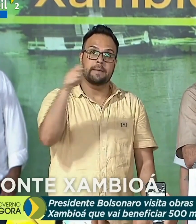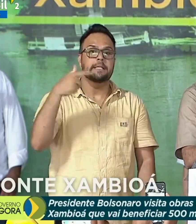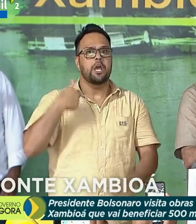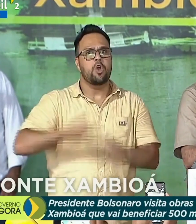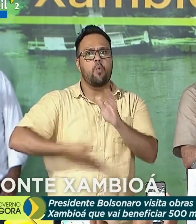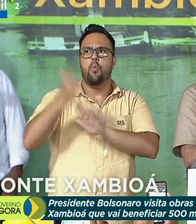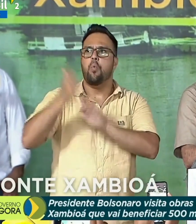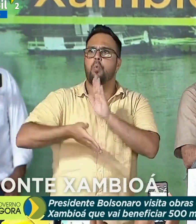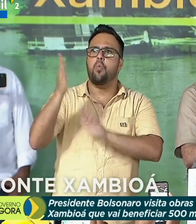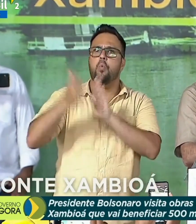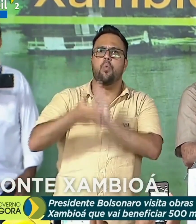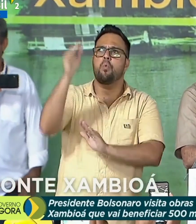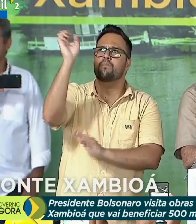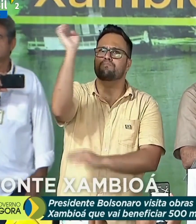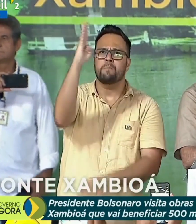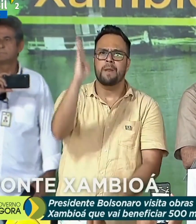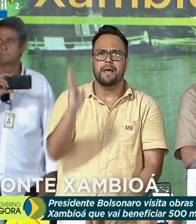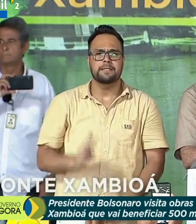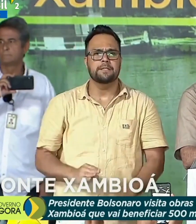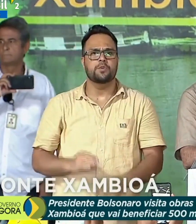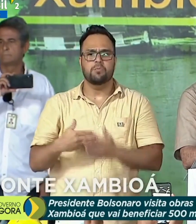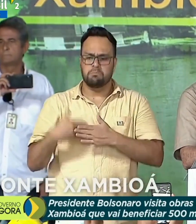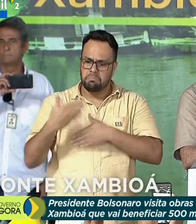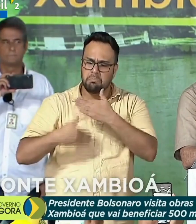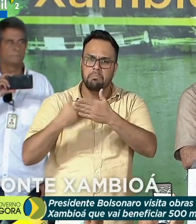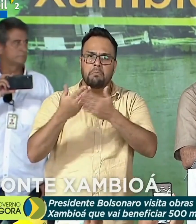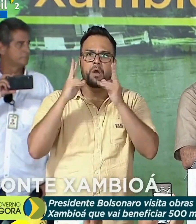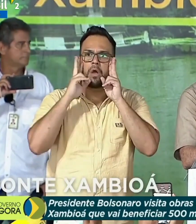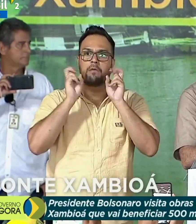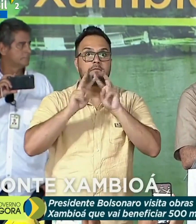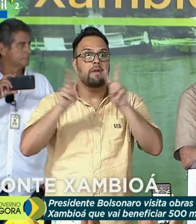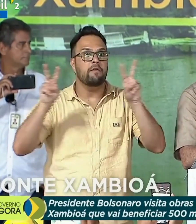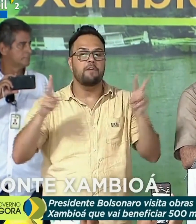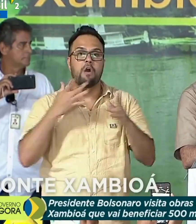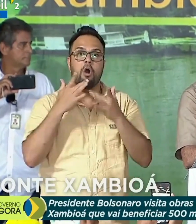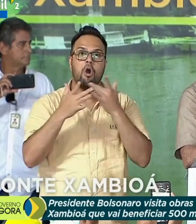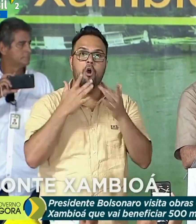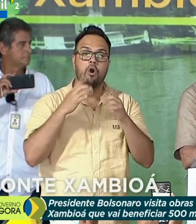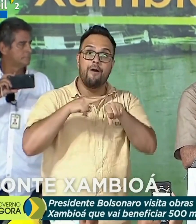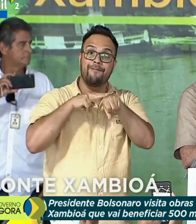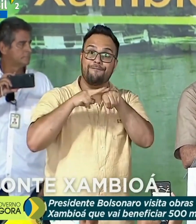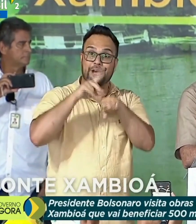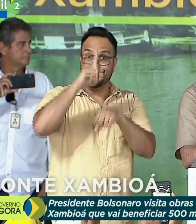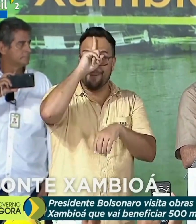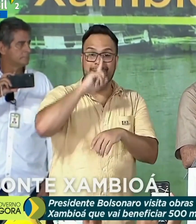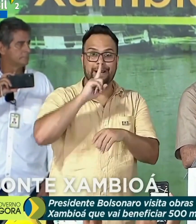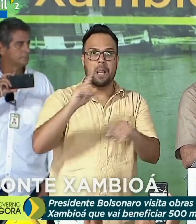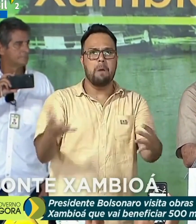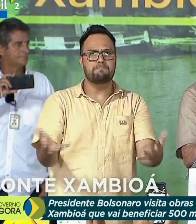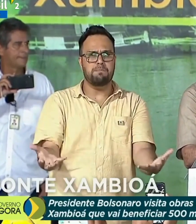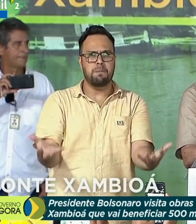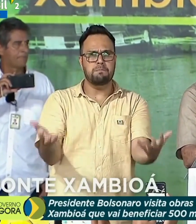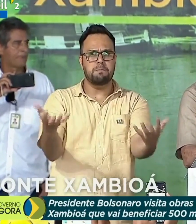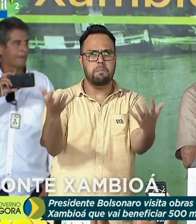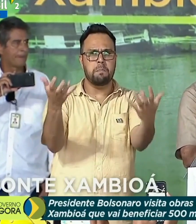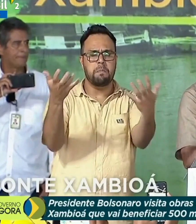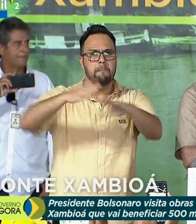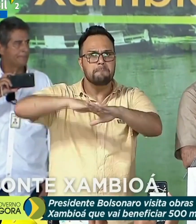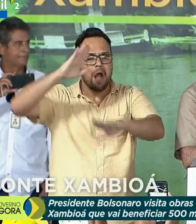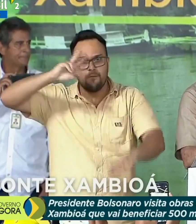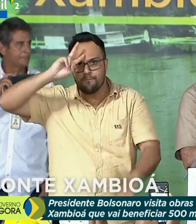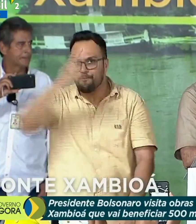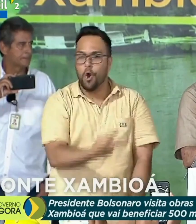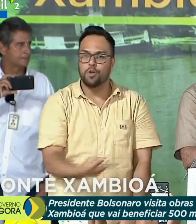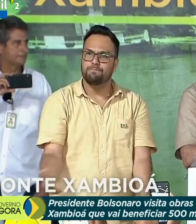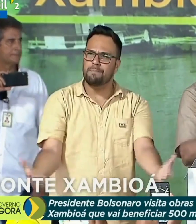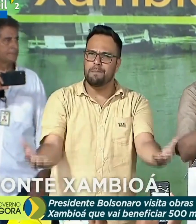pelo Brasil e cada vez mais vendo as cores verde e amarela aparecerem muito mais